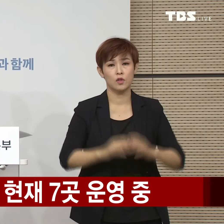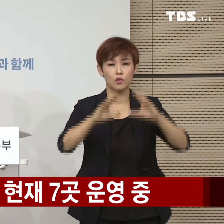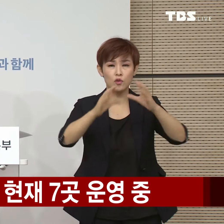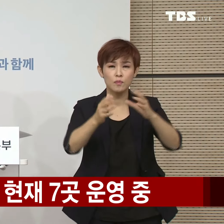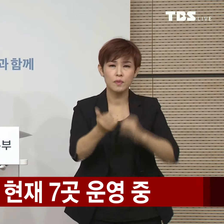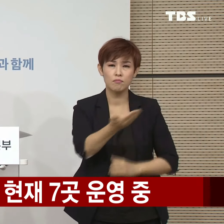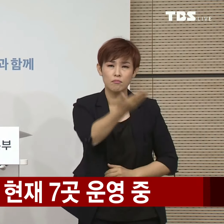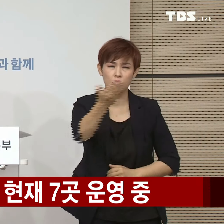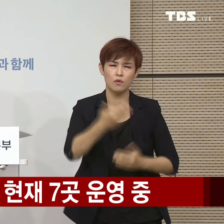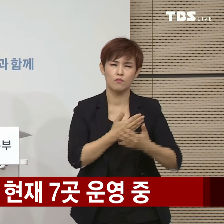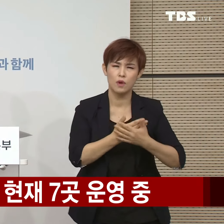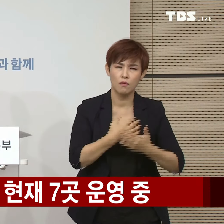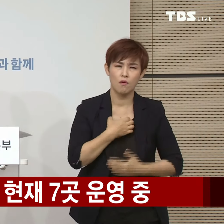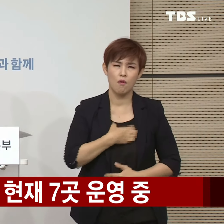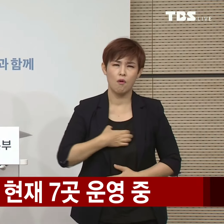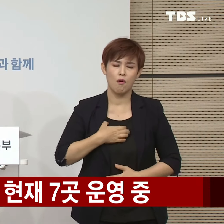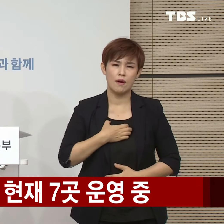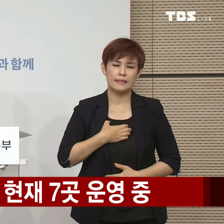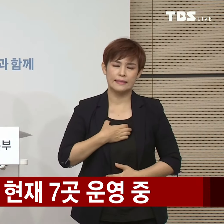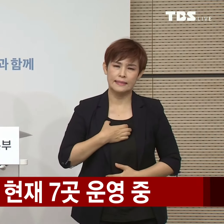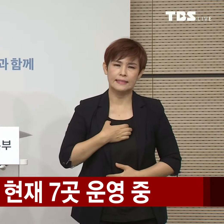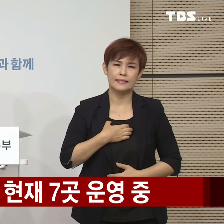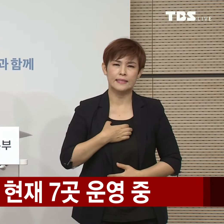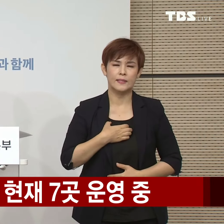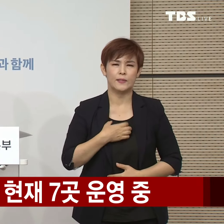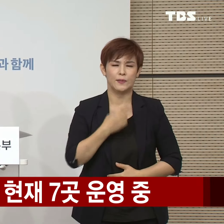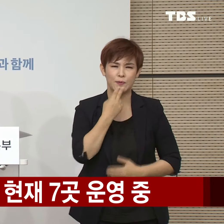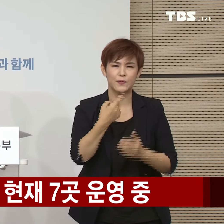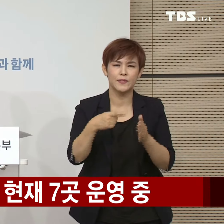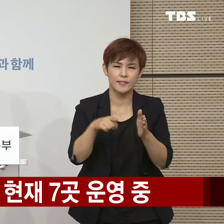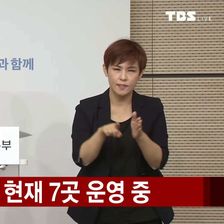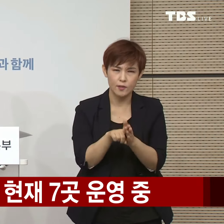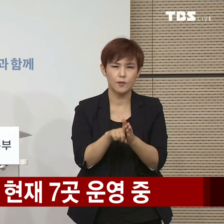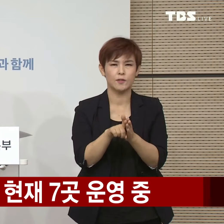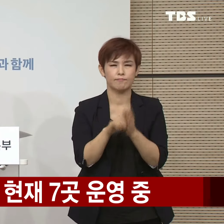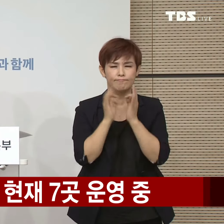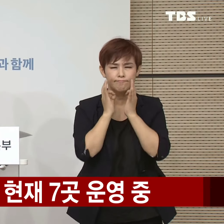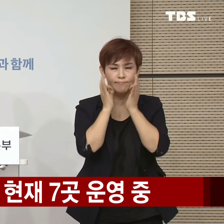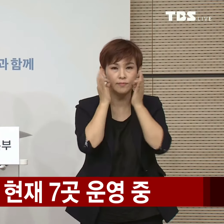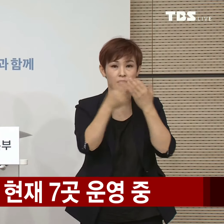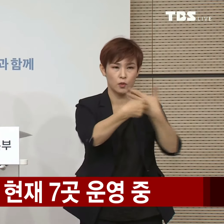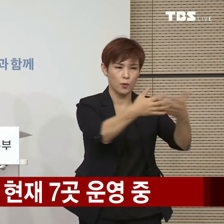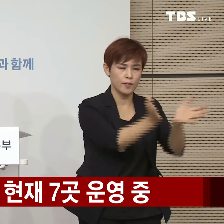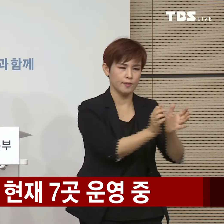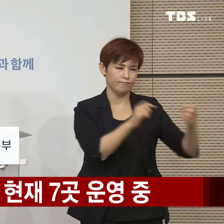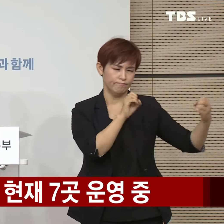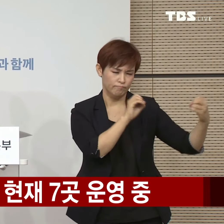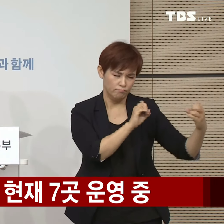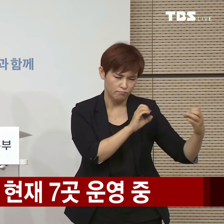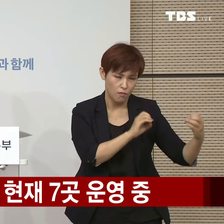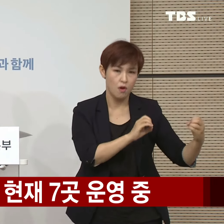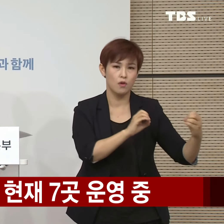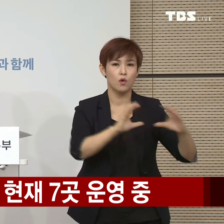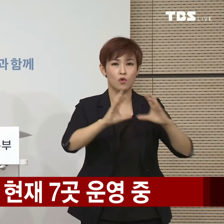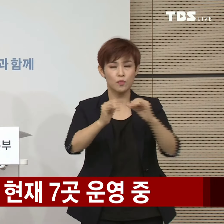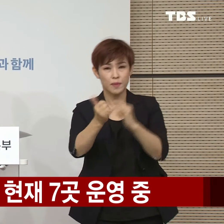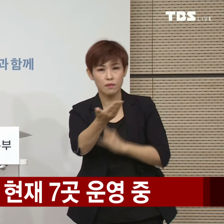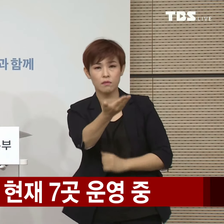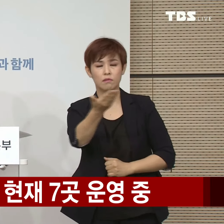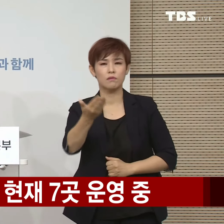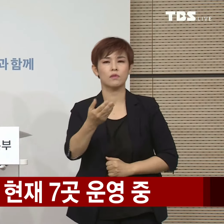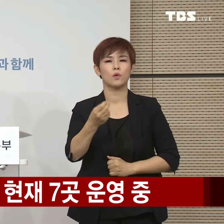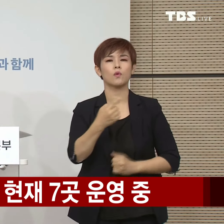국민들의 불안과 걱정이 더 커지지 않도록 최선을 다하여 의료계와 대화하고 국민과 의료계가 다